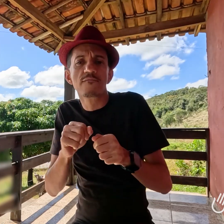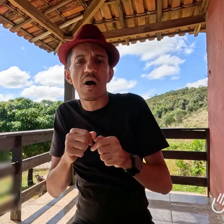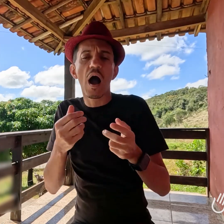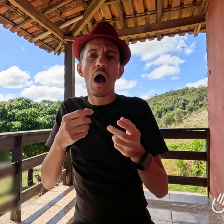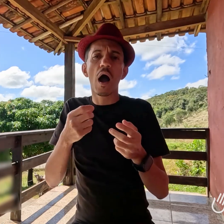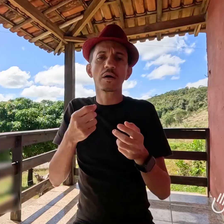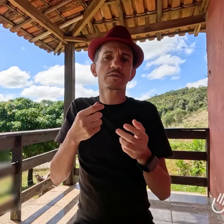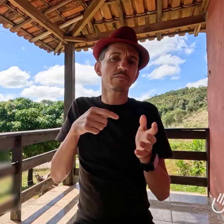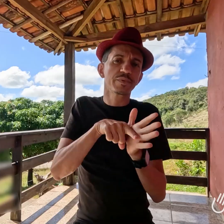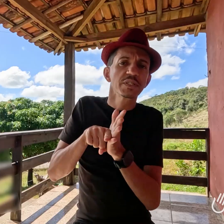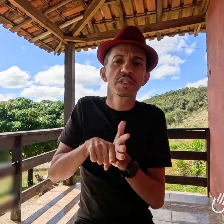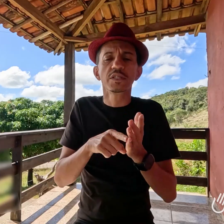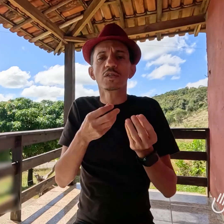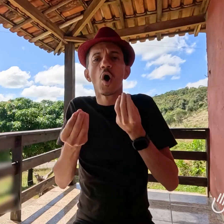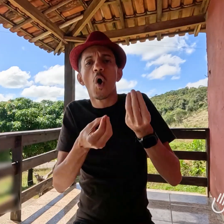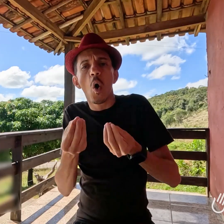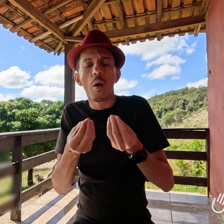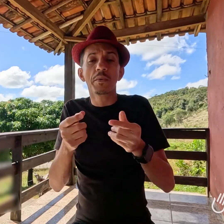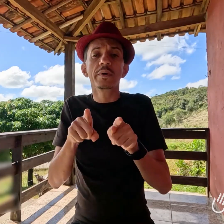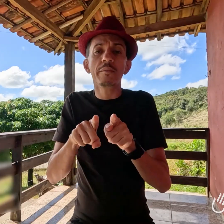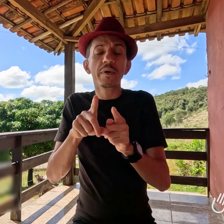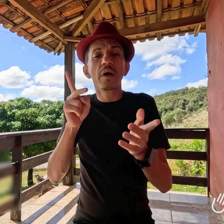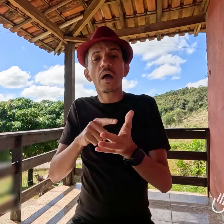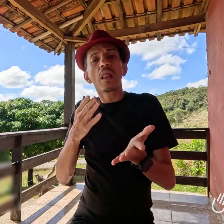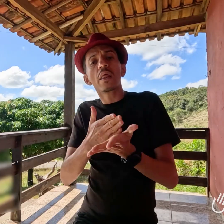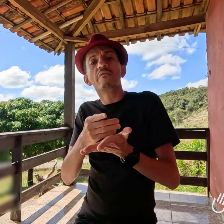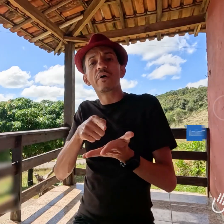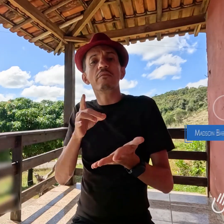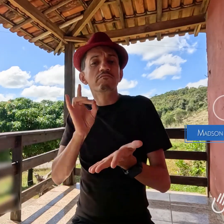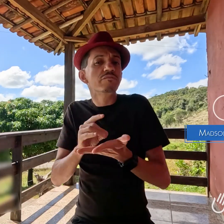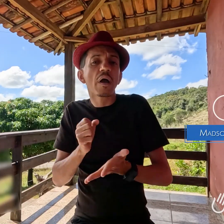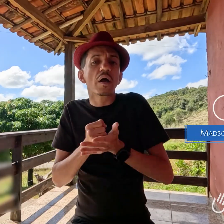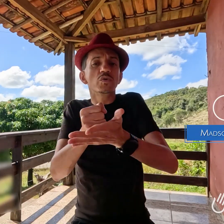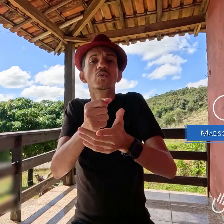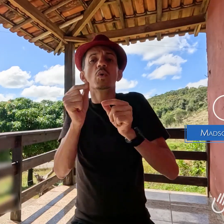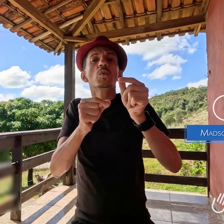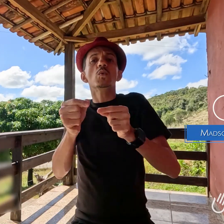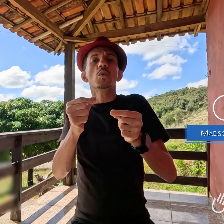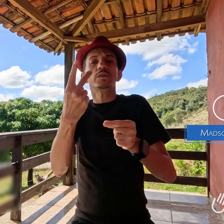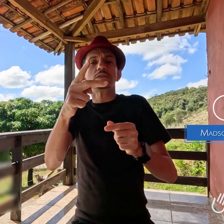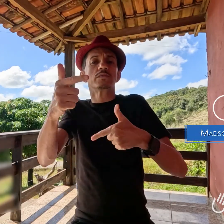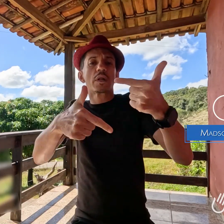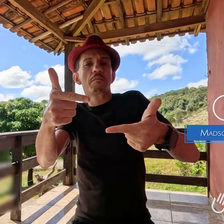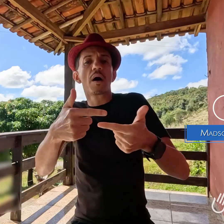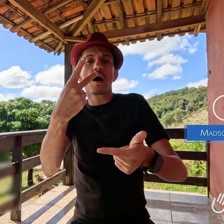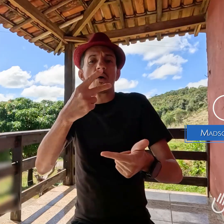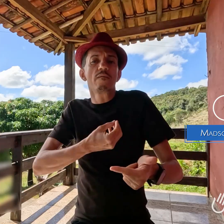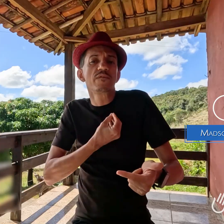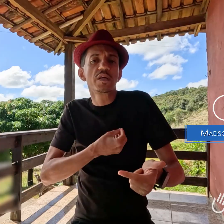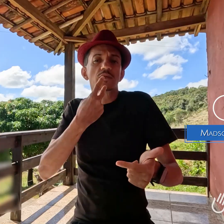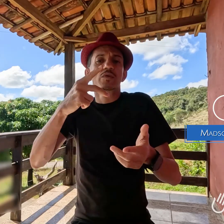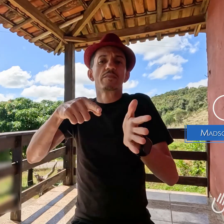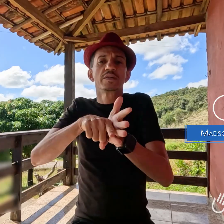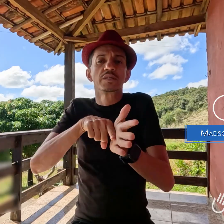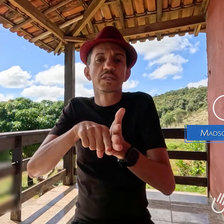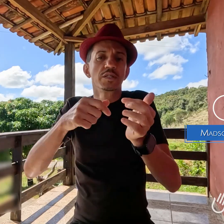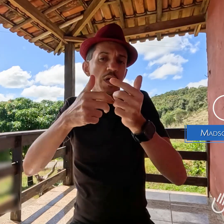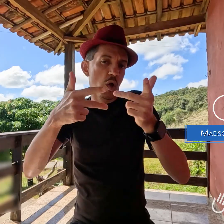área de Libras, de autoria minha e de Raquel, e muitas pessoas têm buscado entender com mais profundidade de que forma que